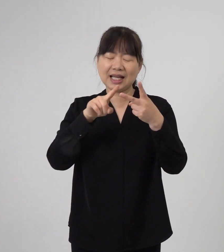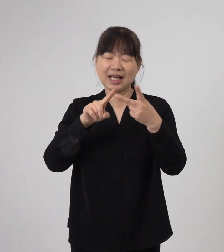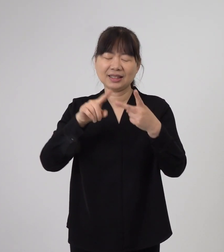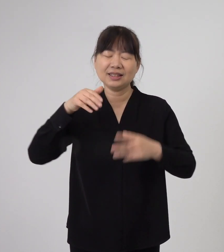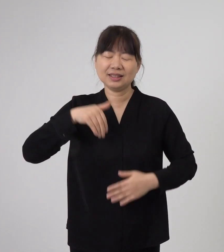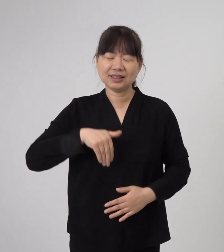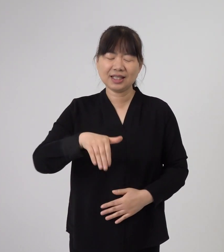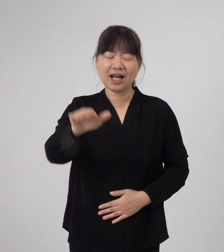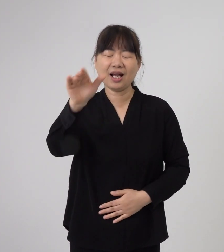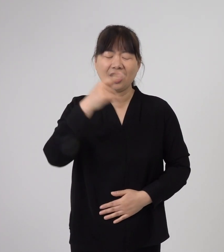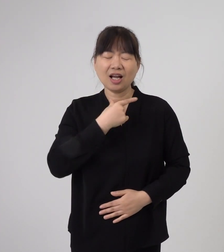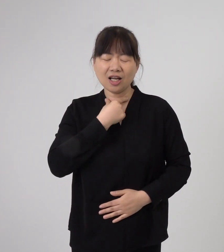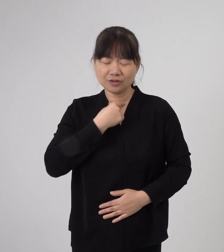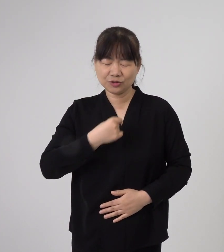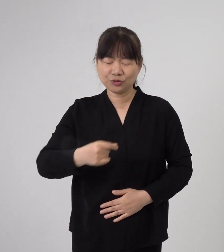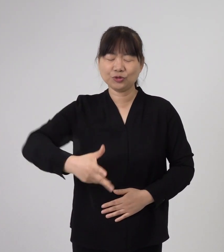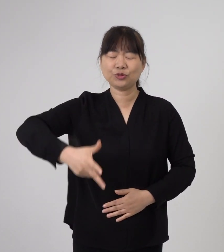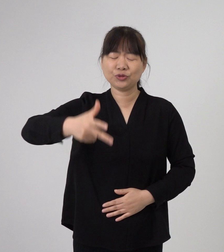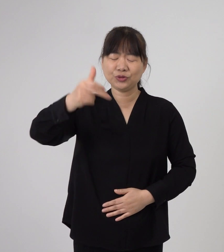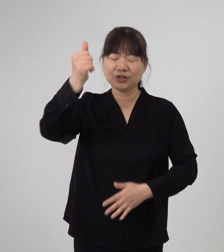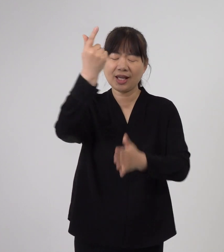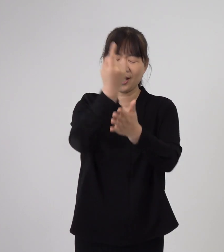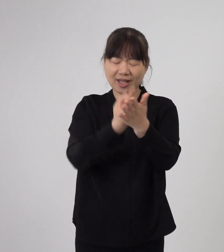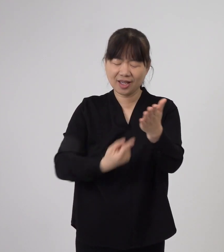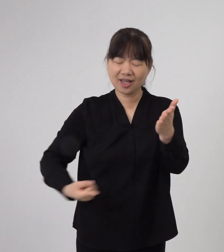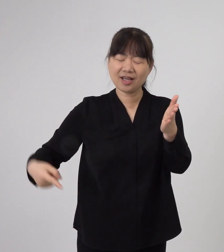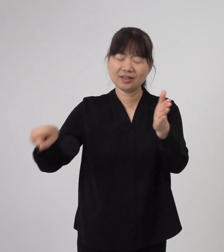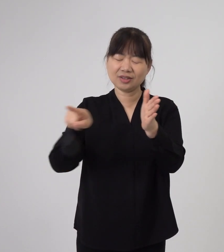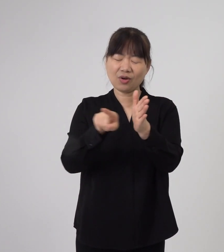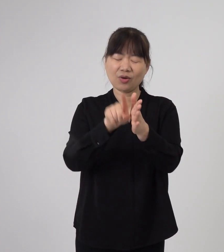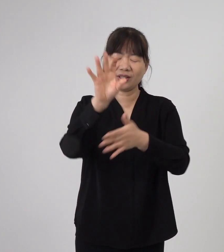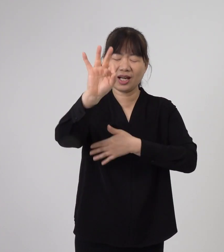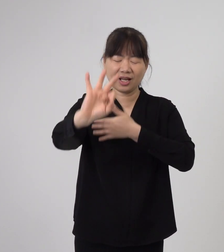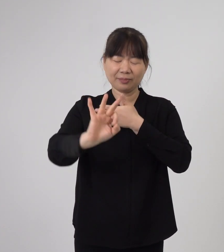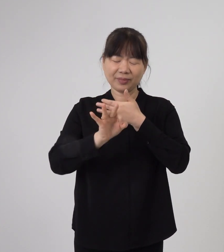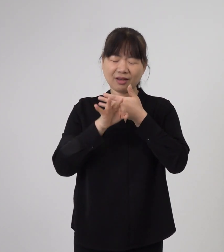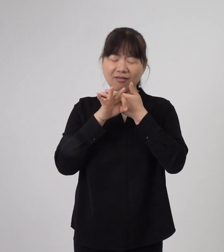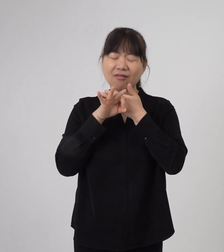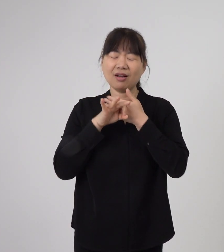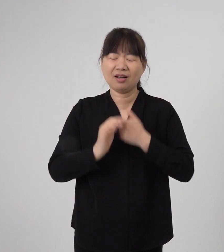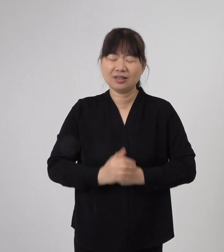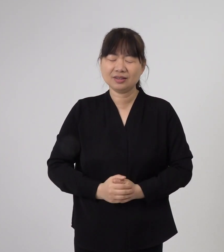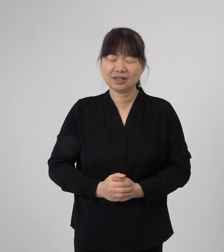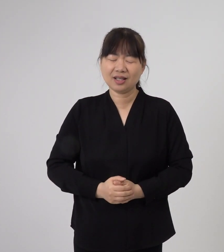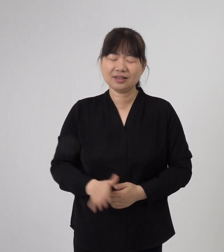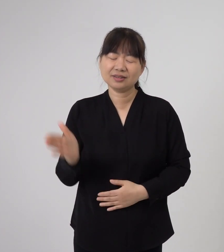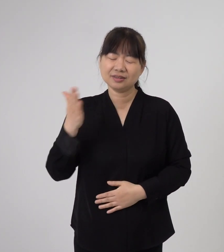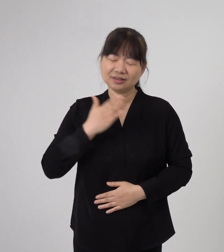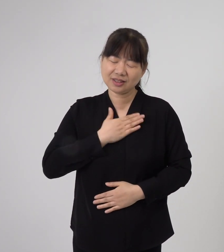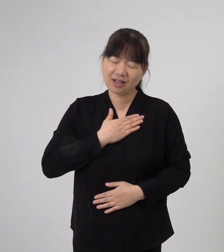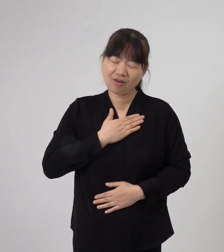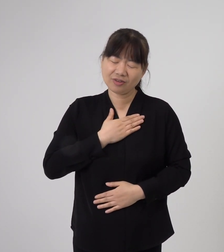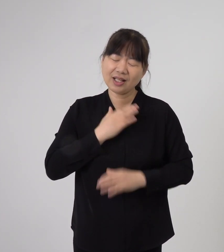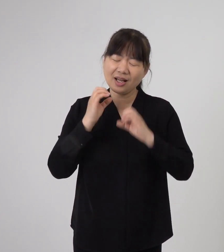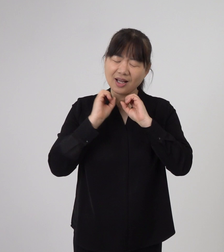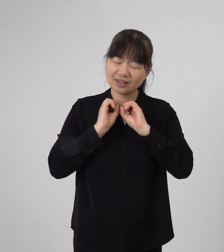어디든지 가리라 주위에 서라면